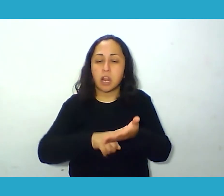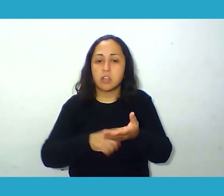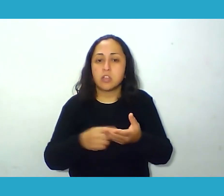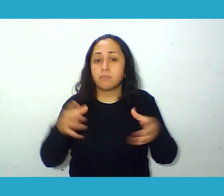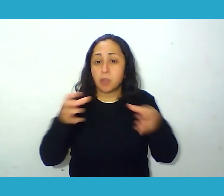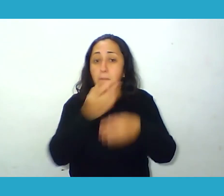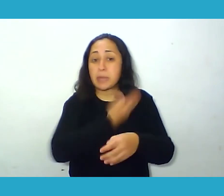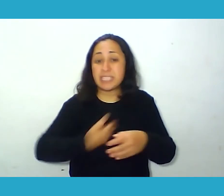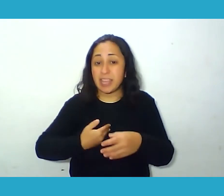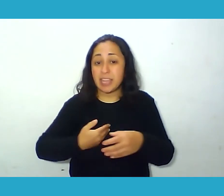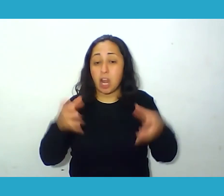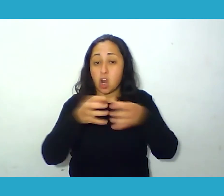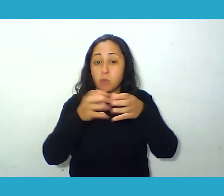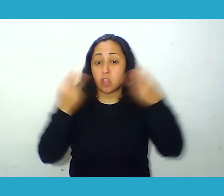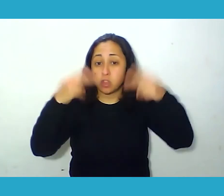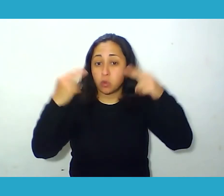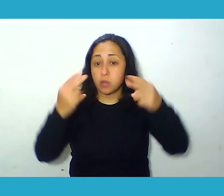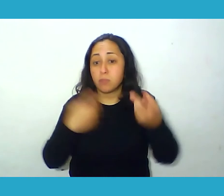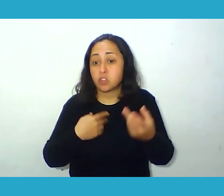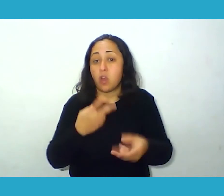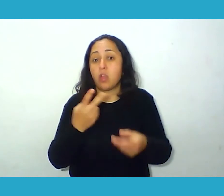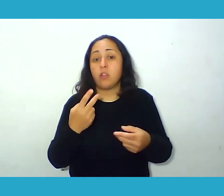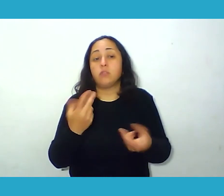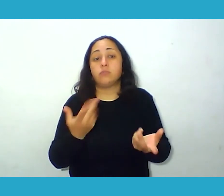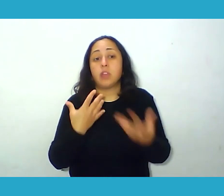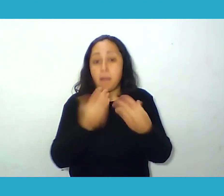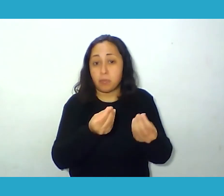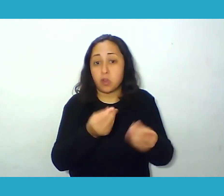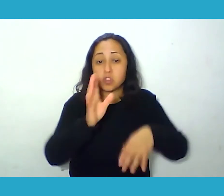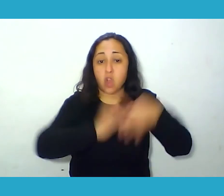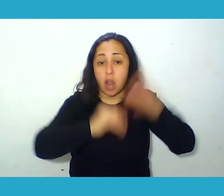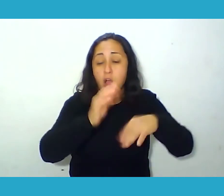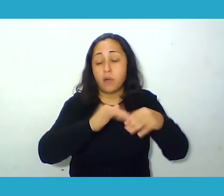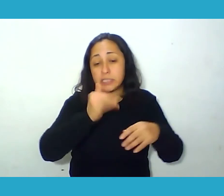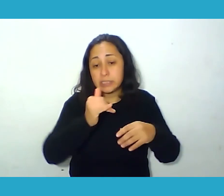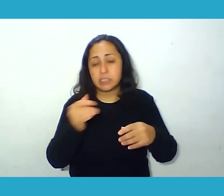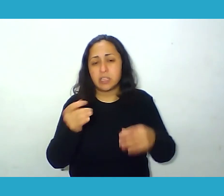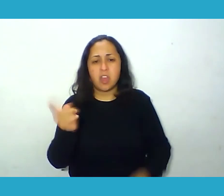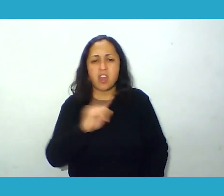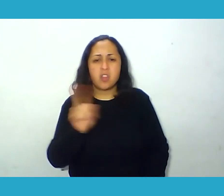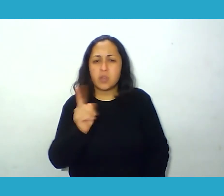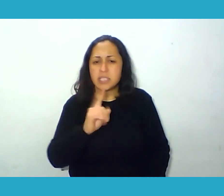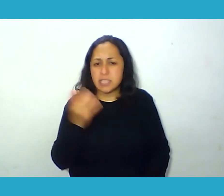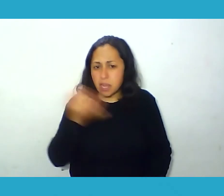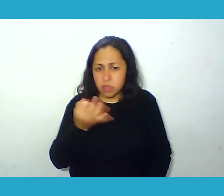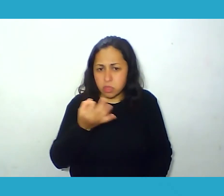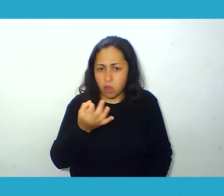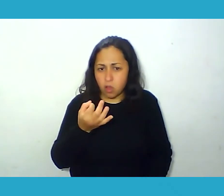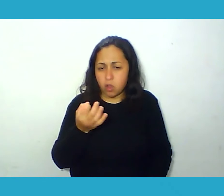esta obra. Celebra que se pueda llevar a cabo esta instancia respetando todas las defensas y exposiciones. Dice que no es cierto que esta